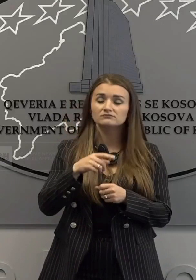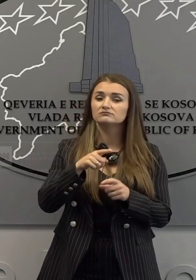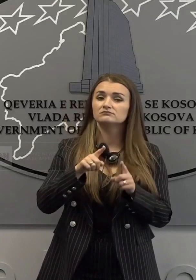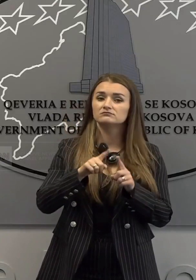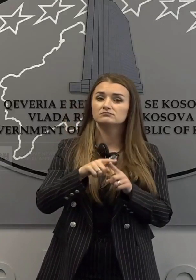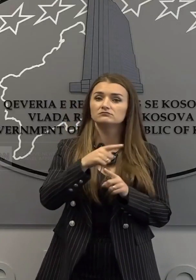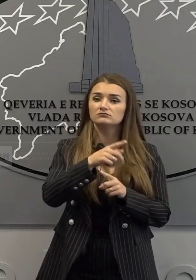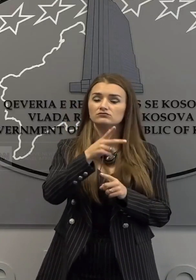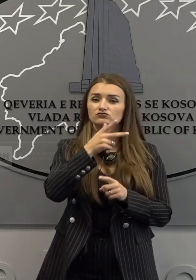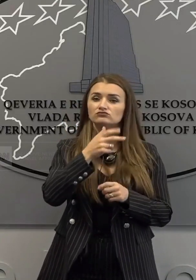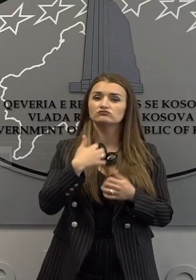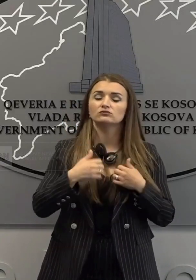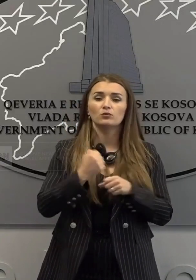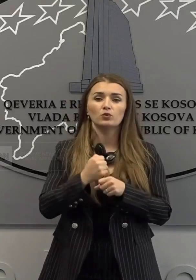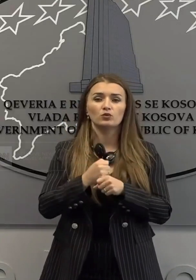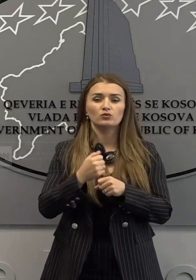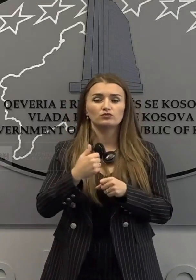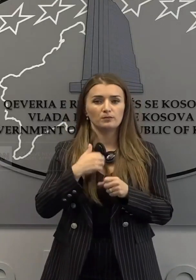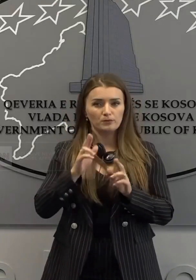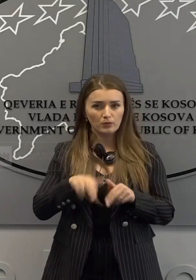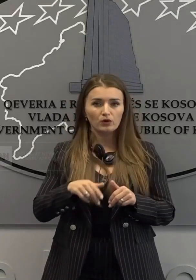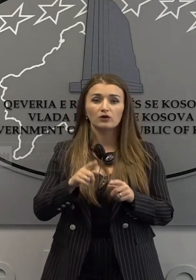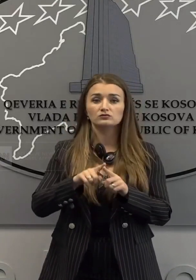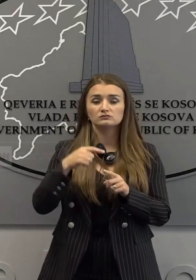tyre, e besoj se nga javë e ardhshme,